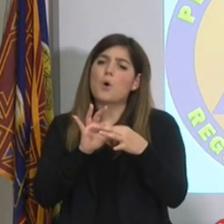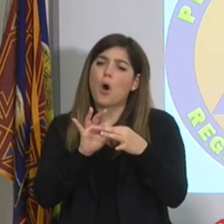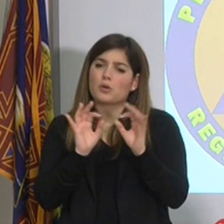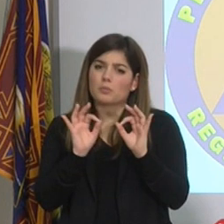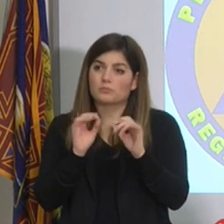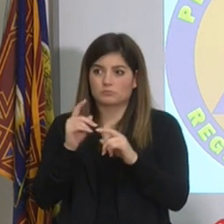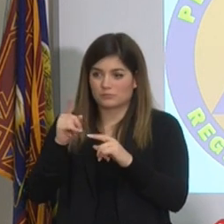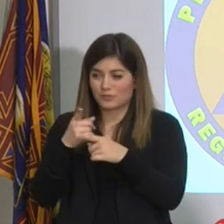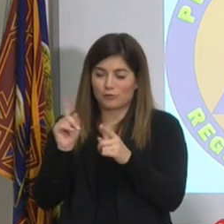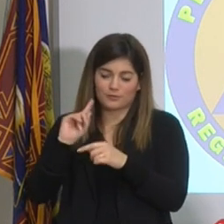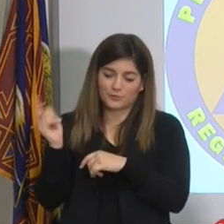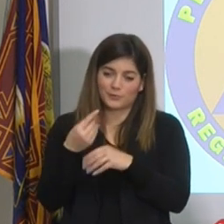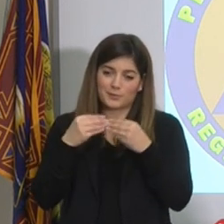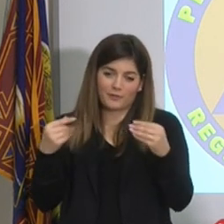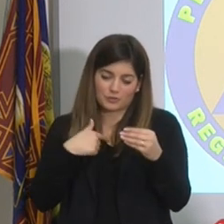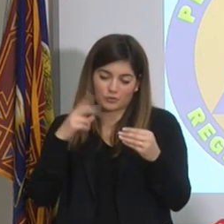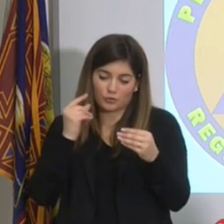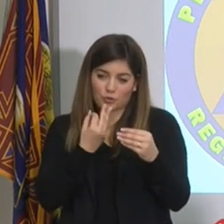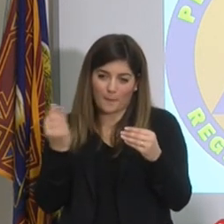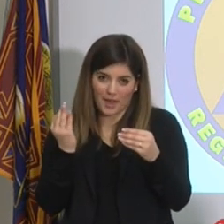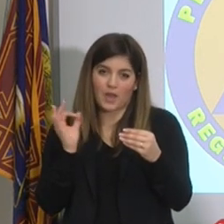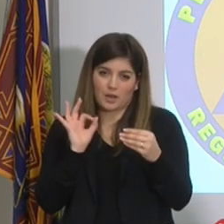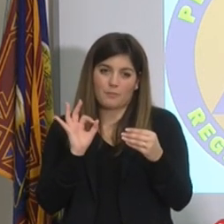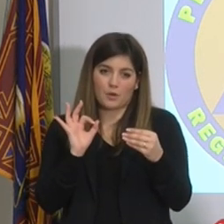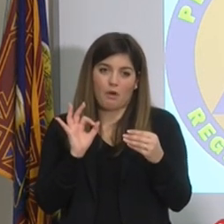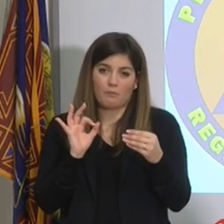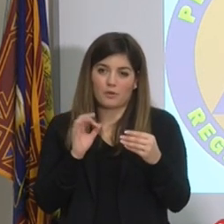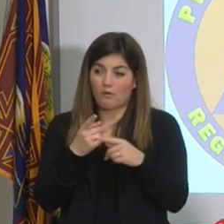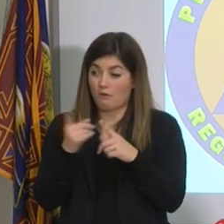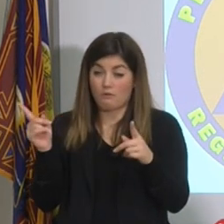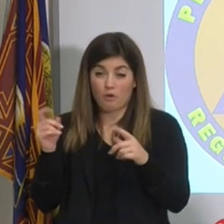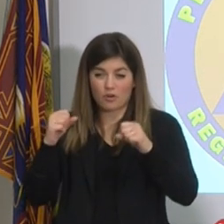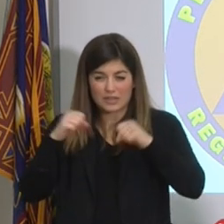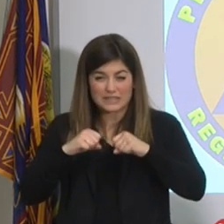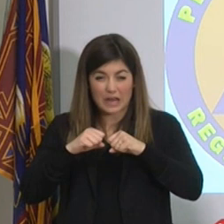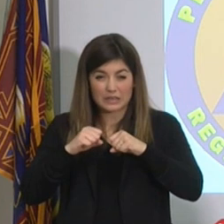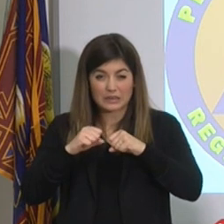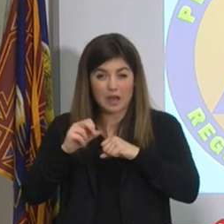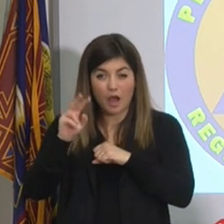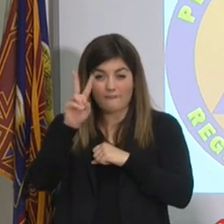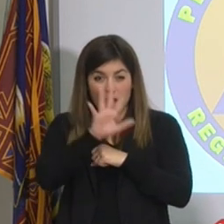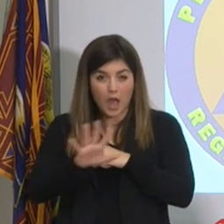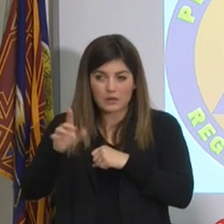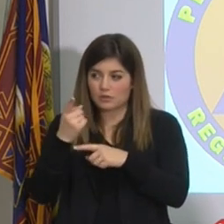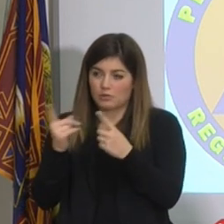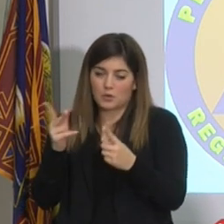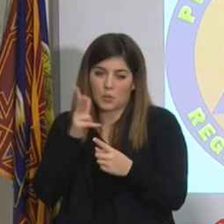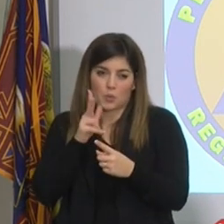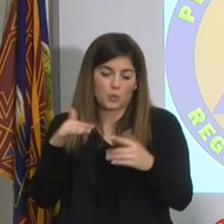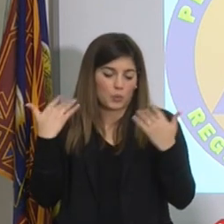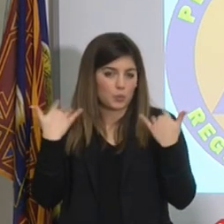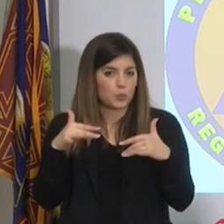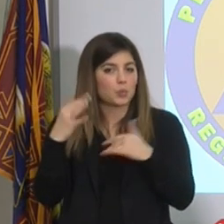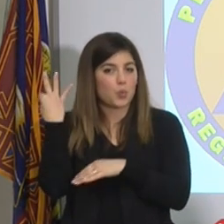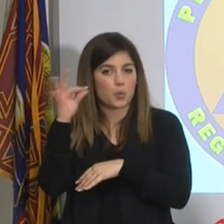tutti professionisti che conosco bene. Fra l'altro sono delle star della sanità del Veneto e loro